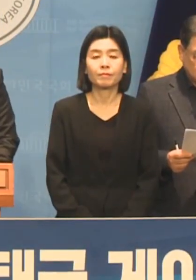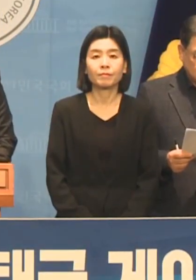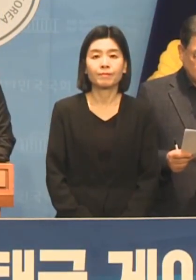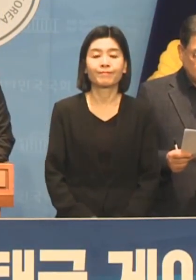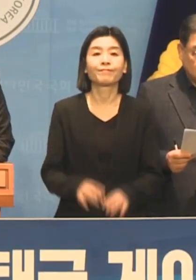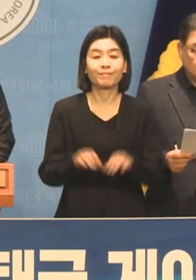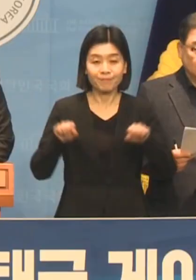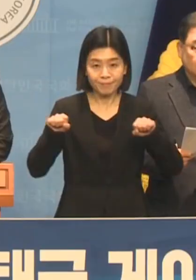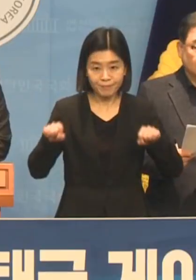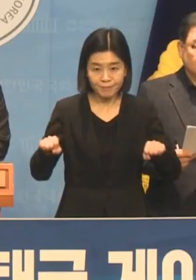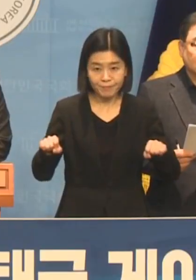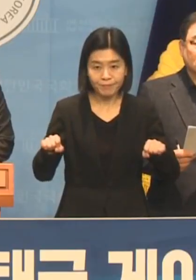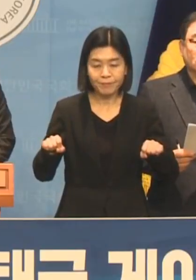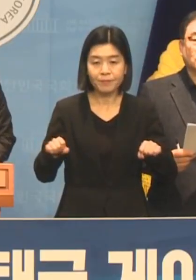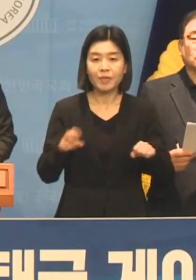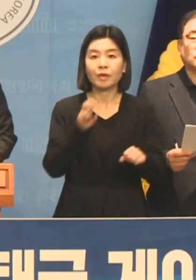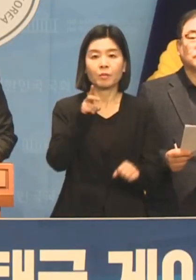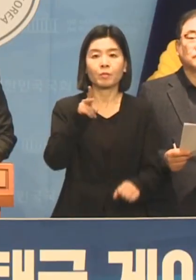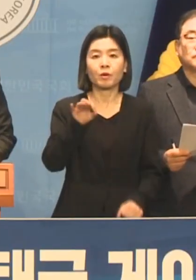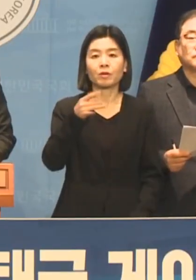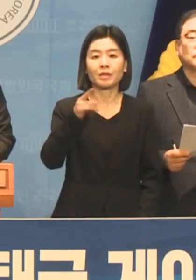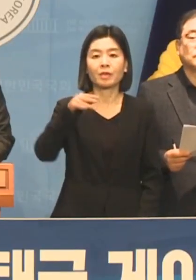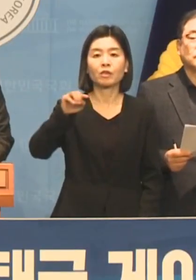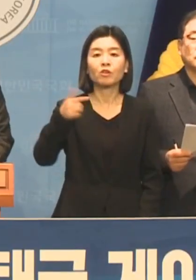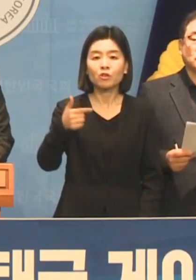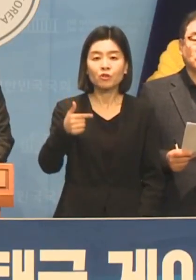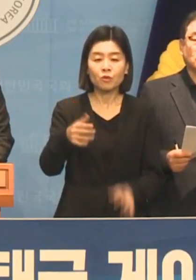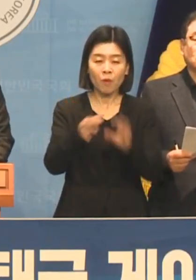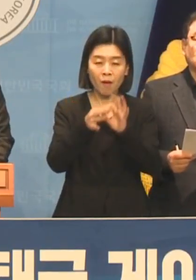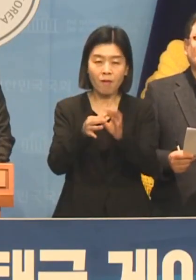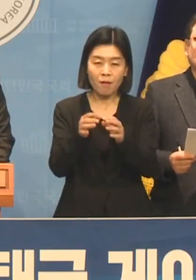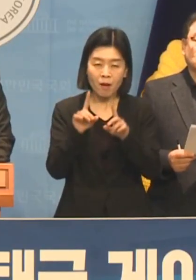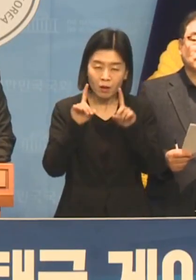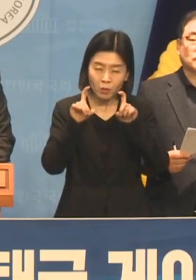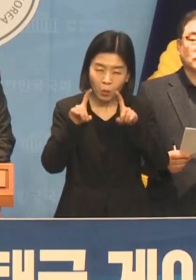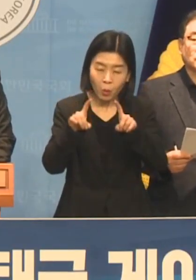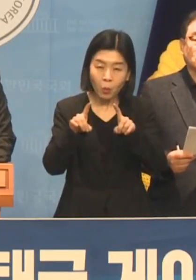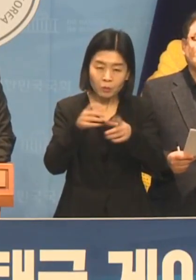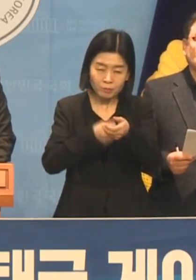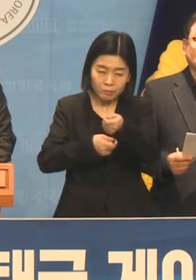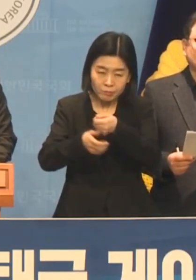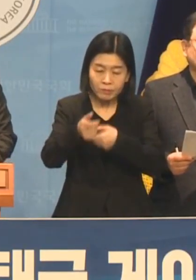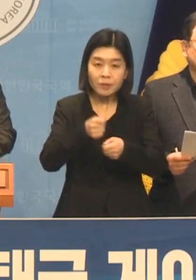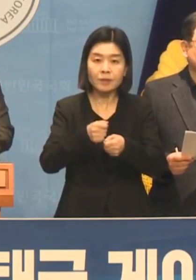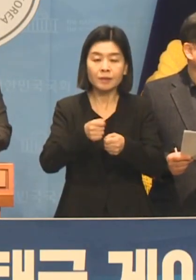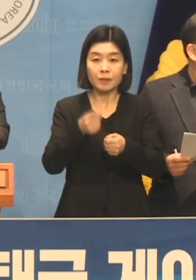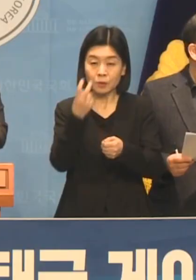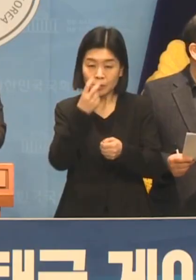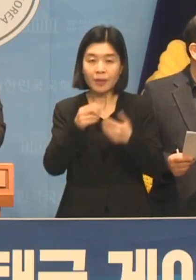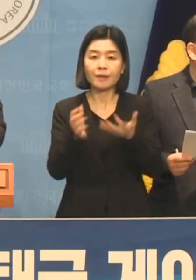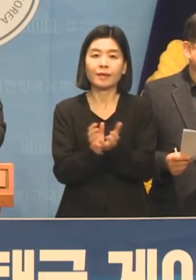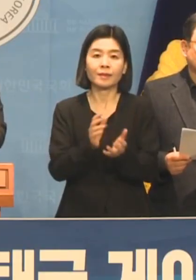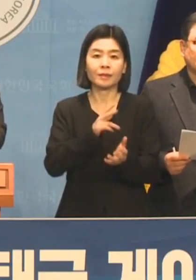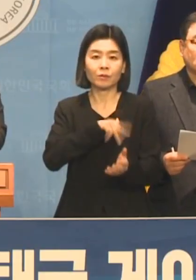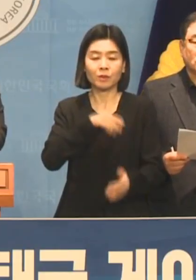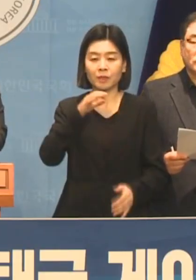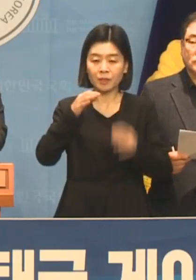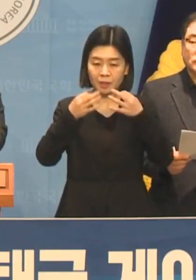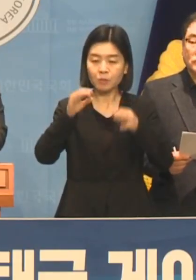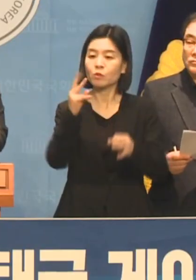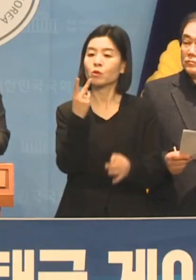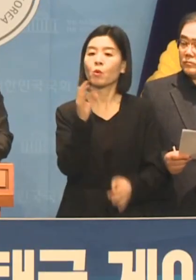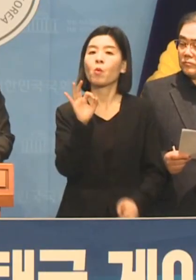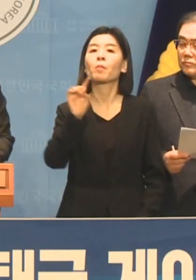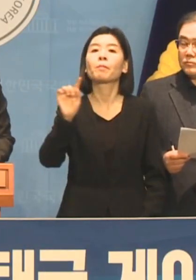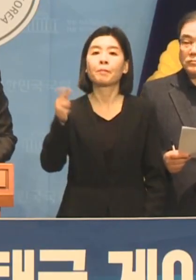네, 안녕하십니까. 명태균 게이트 진상조사단 대변인 김용만입니다. 네, 명태균 사건과 관련해서 또